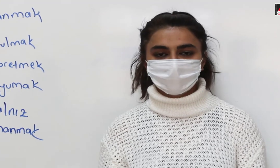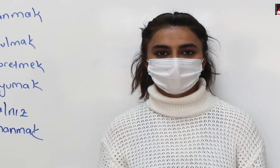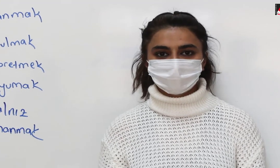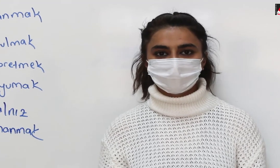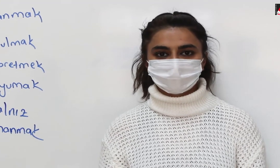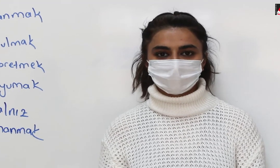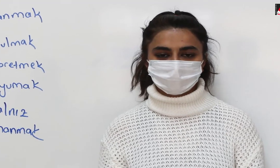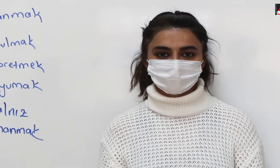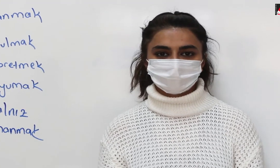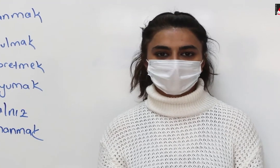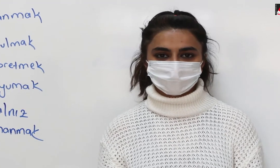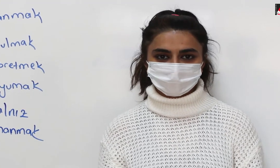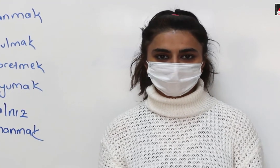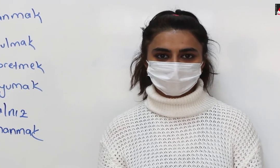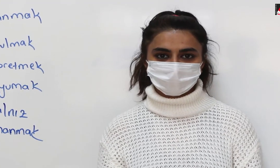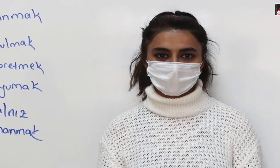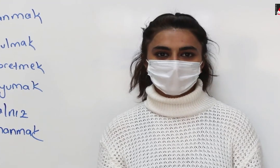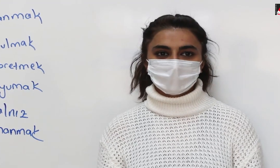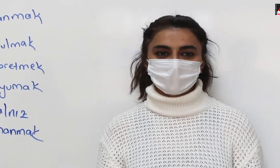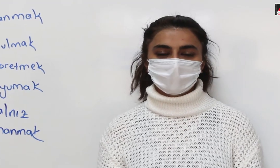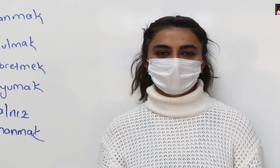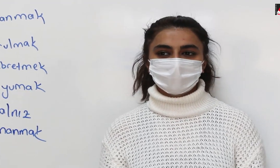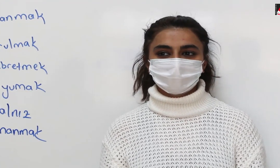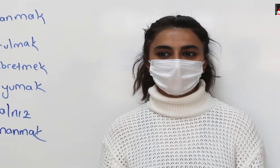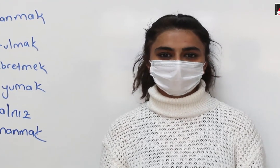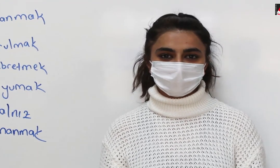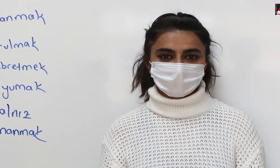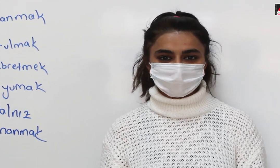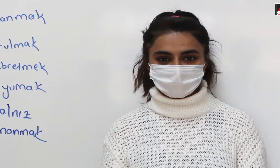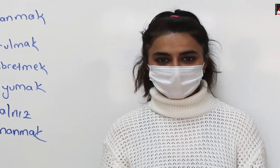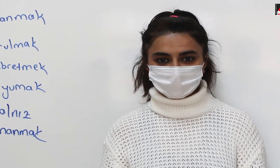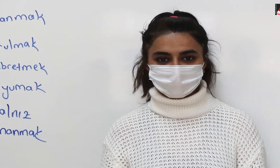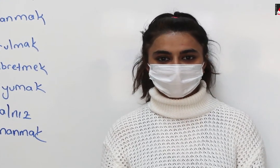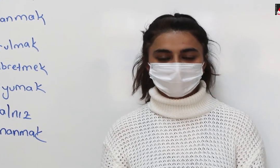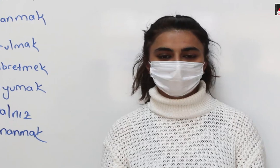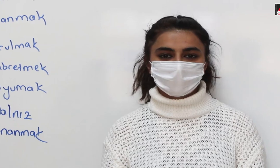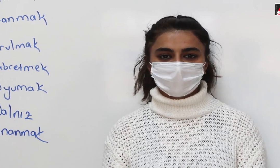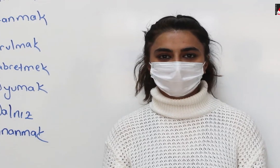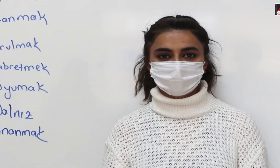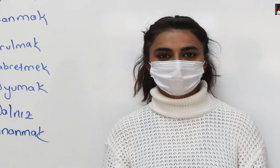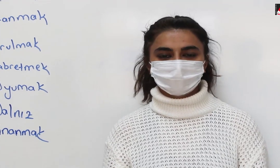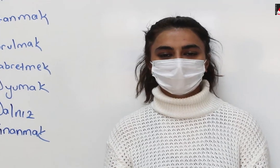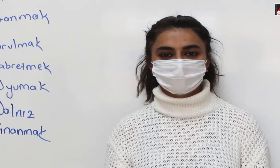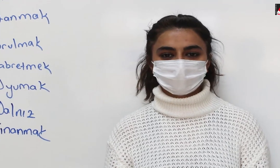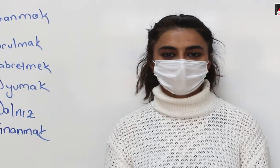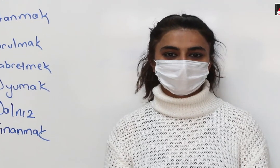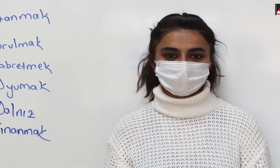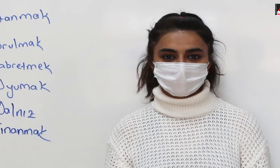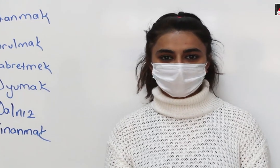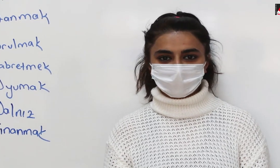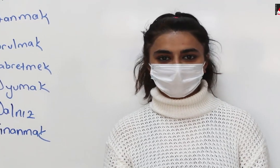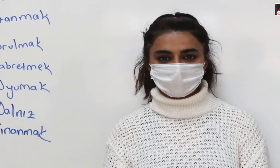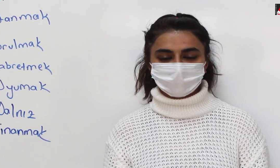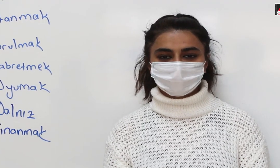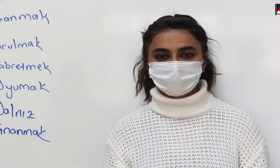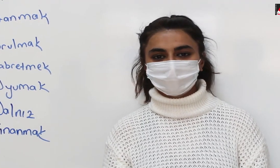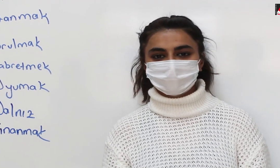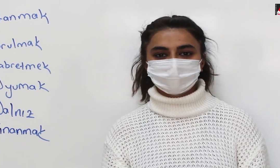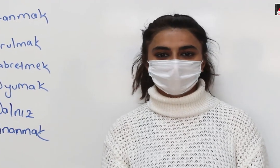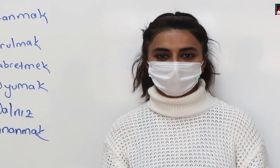işaret dili kursuna başvurdum. Bağlar Gençlik Merkezi'nde bir ay bir süreç içinde işaret dili dersi